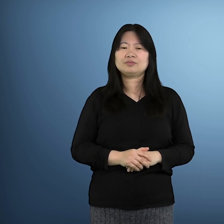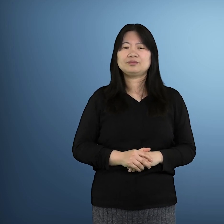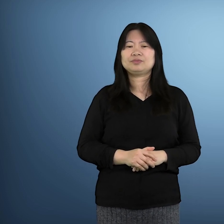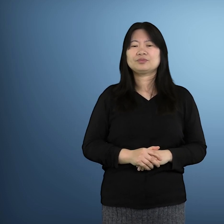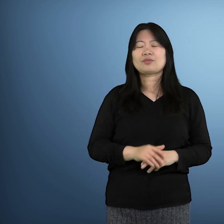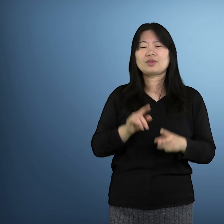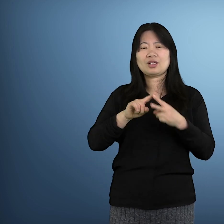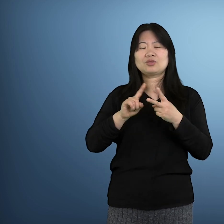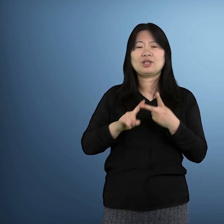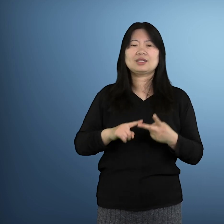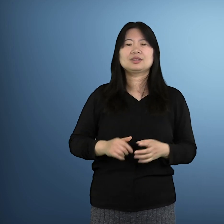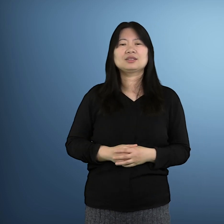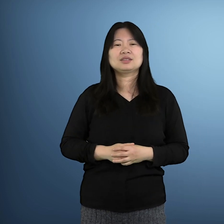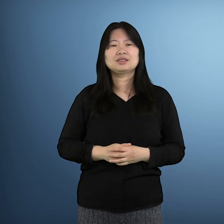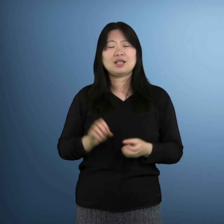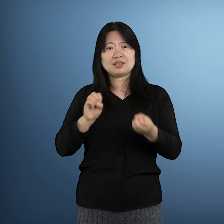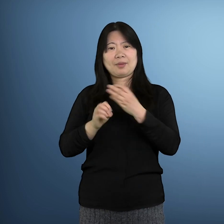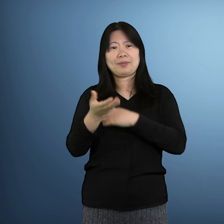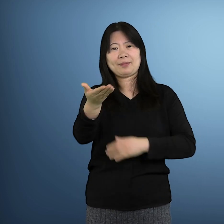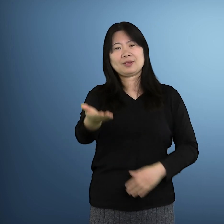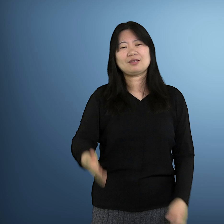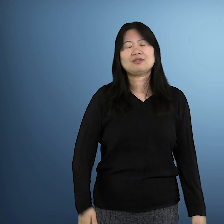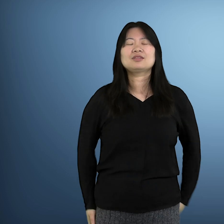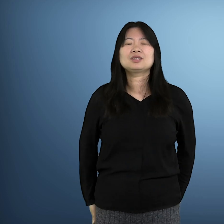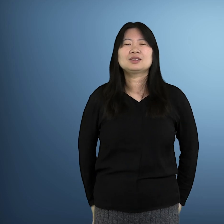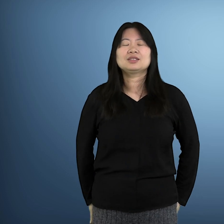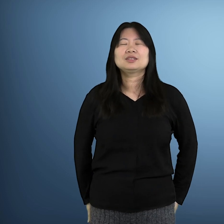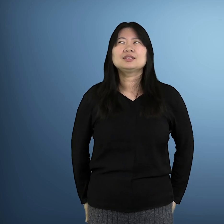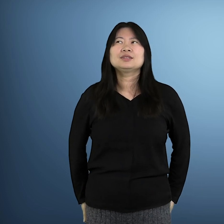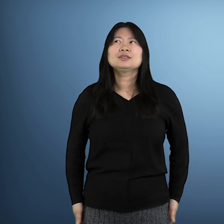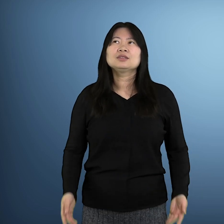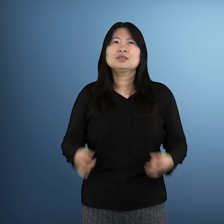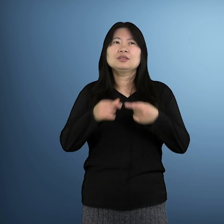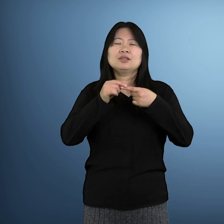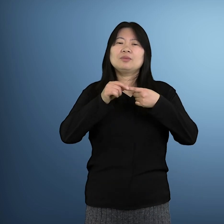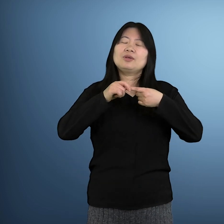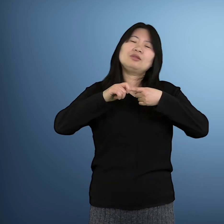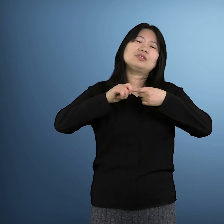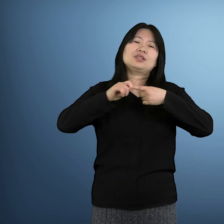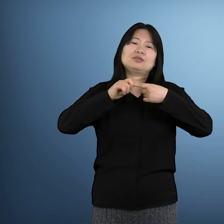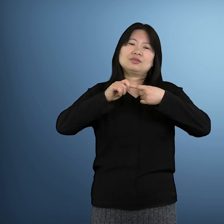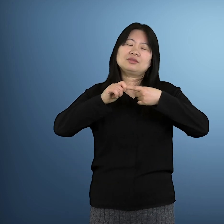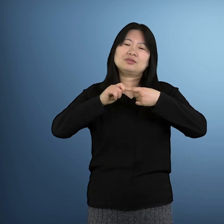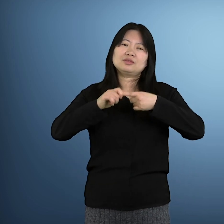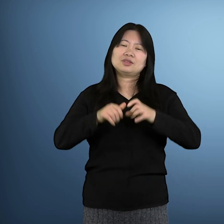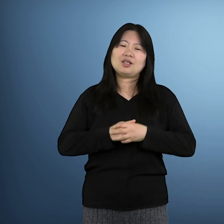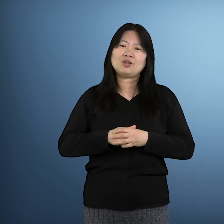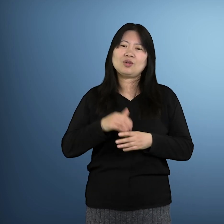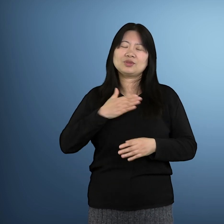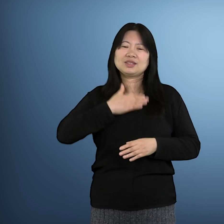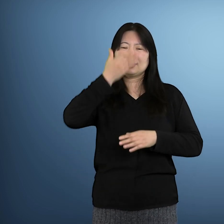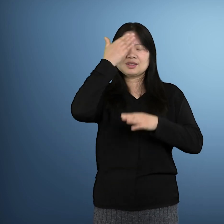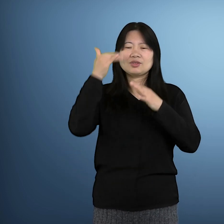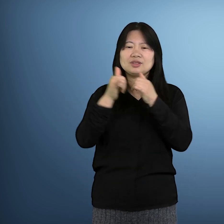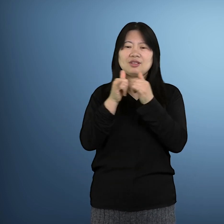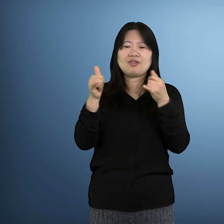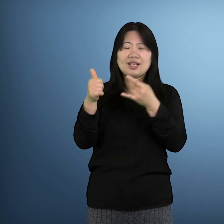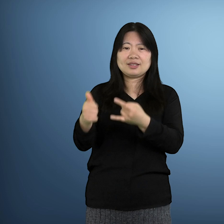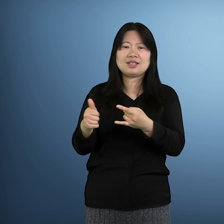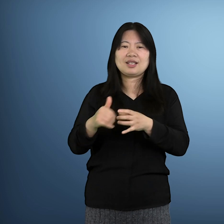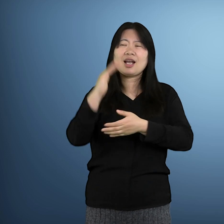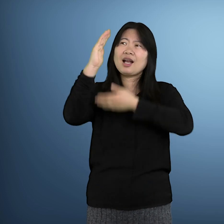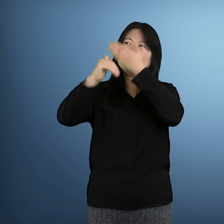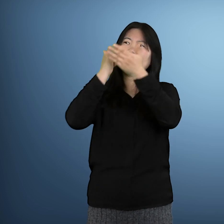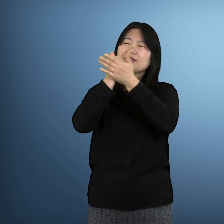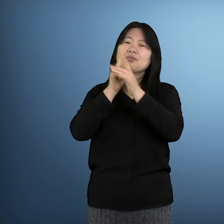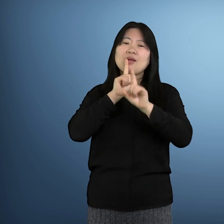두 가지를 답변했던 기억이 납니다. 첫째는 우리 청년들에게